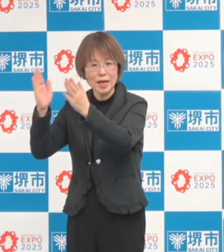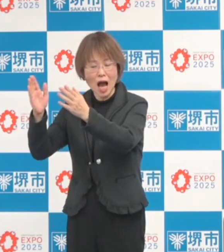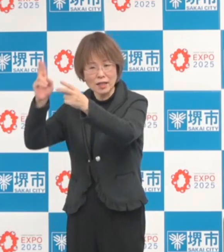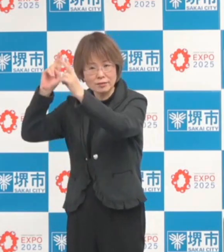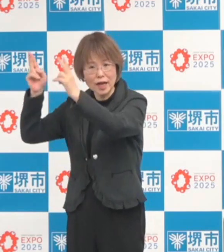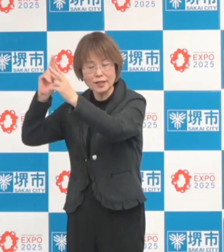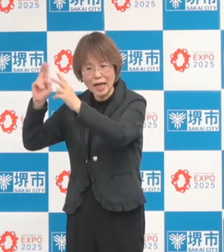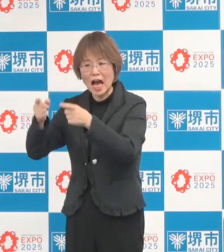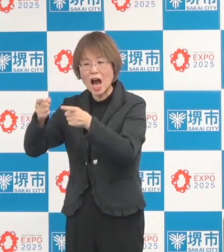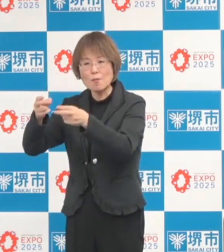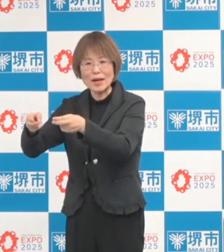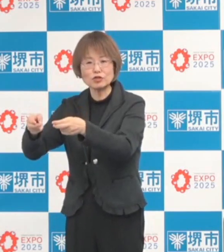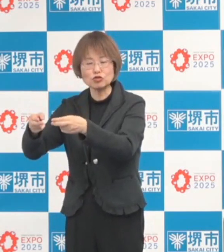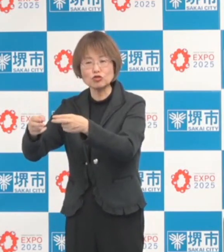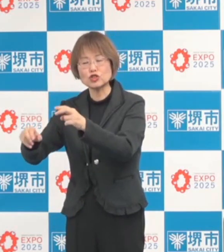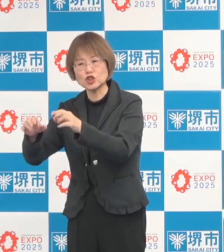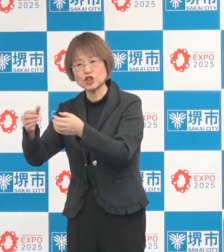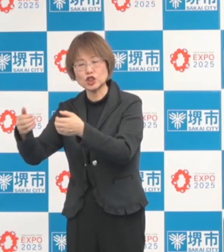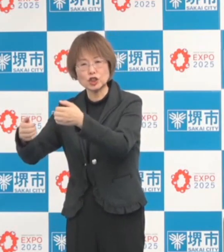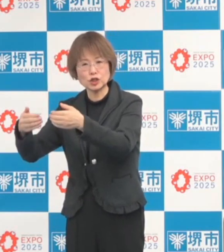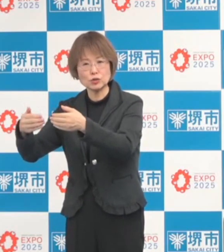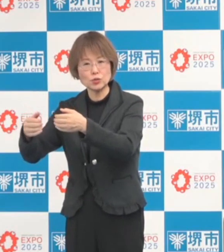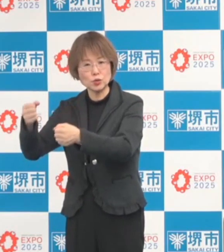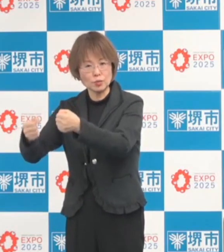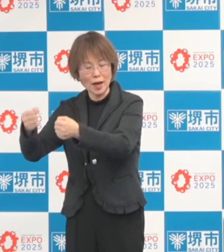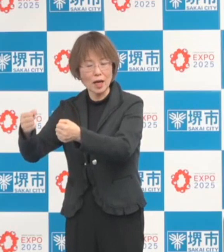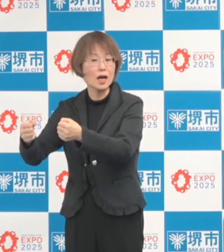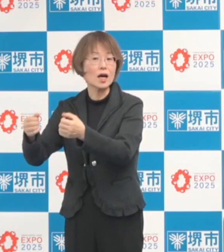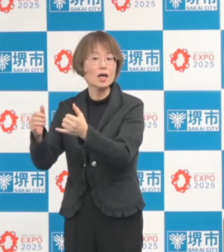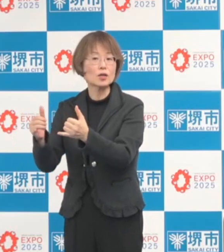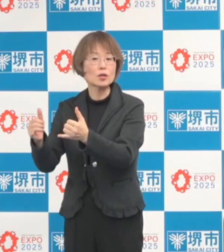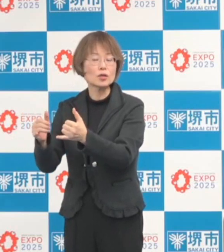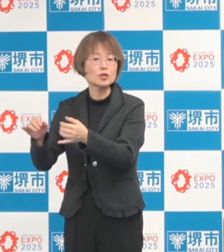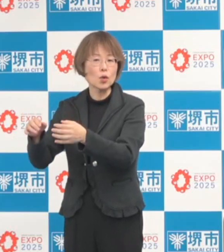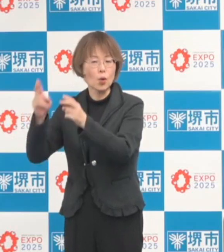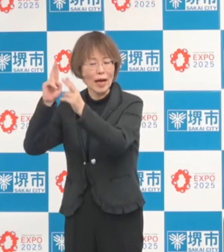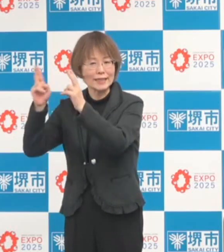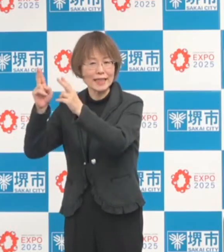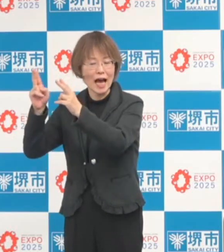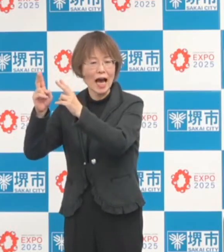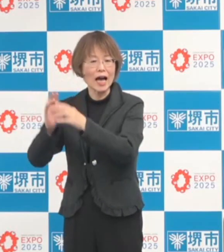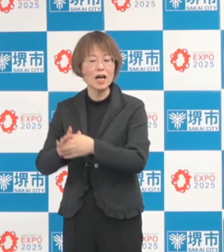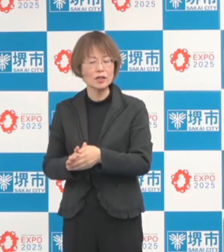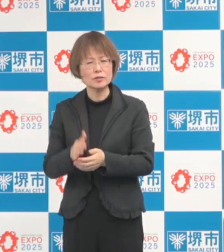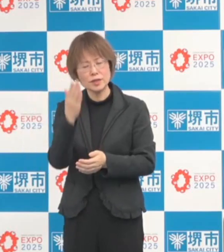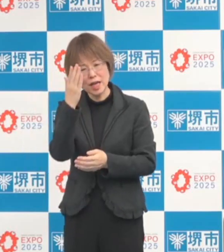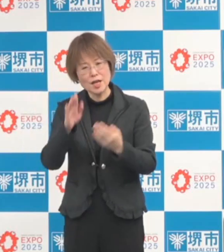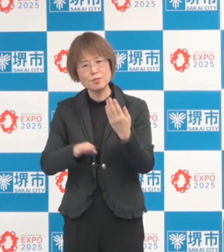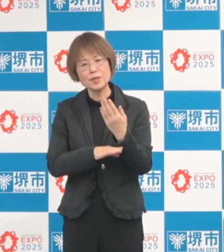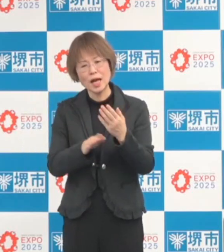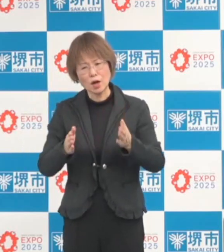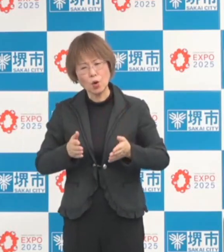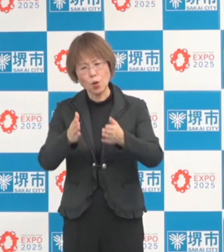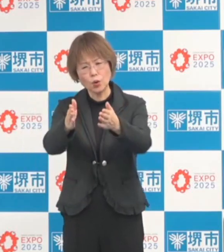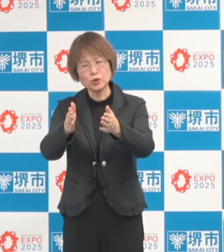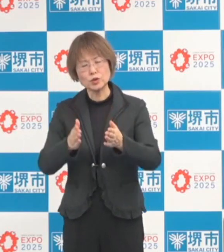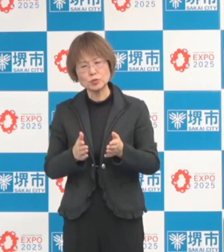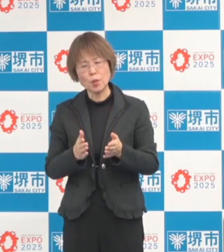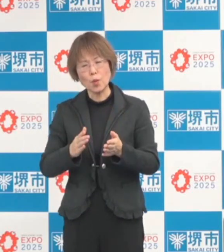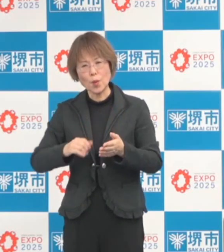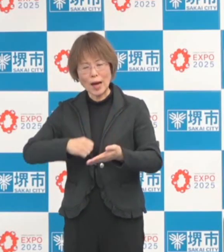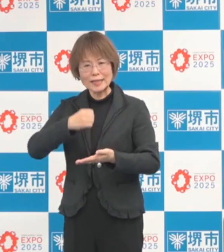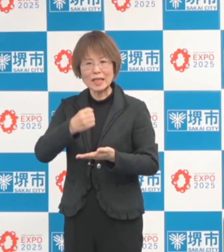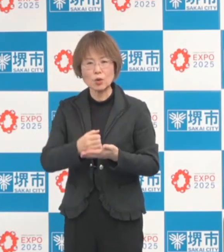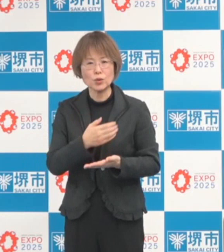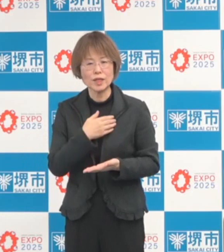業者の皆様と連携しながら、どうすればこの三原ラインを堺市の交通網として成り立たせることができるかどうか、その